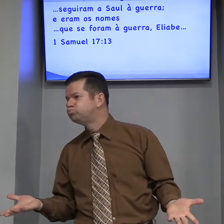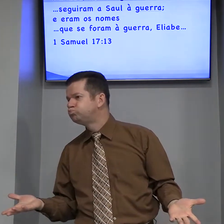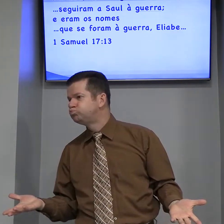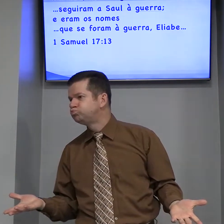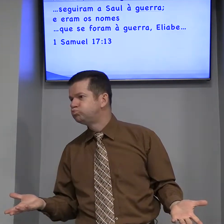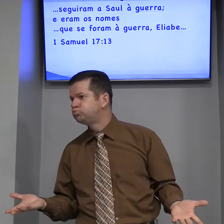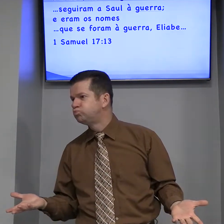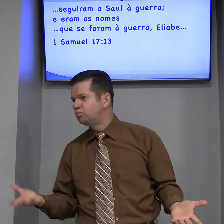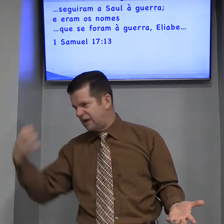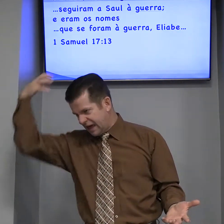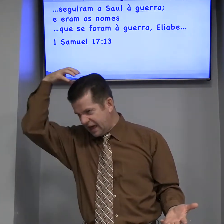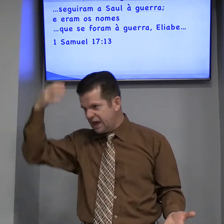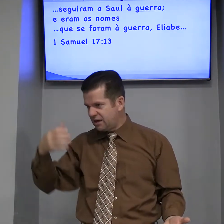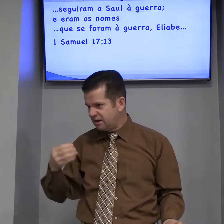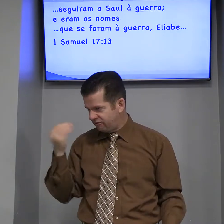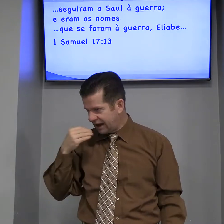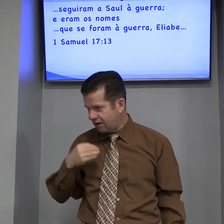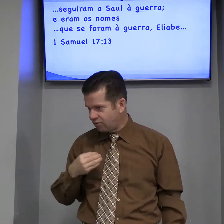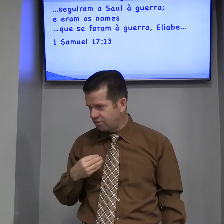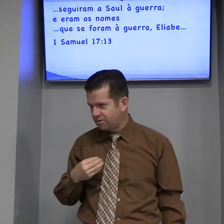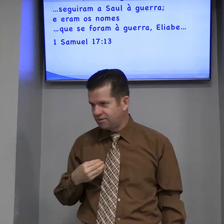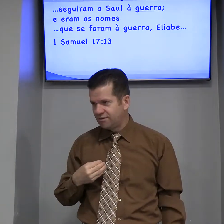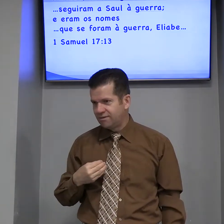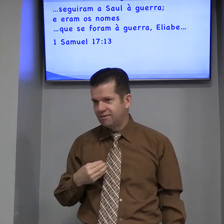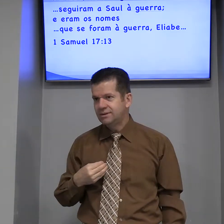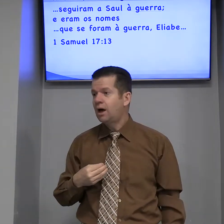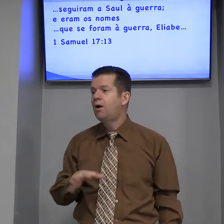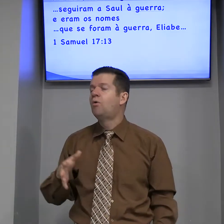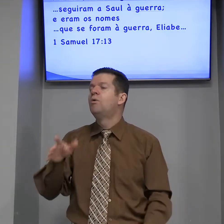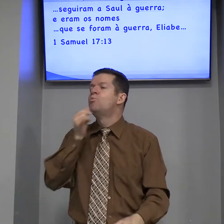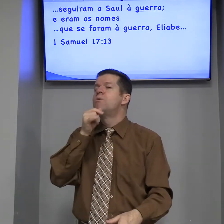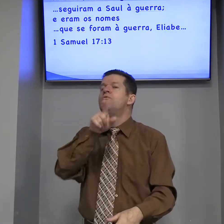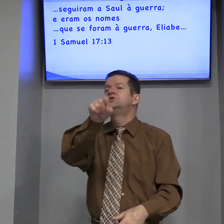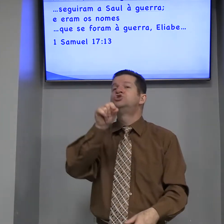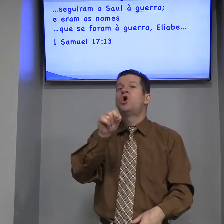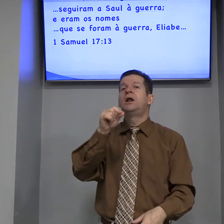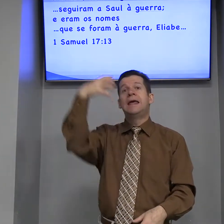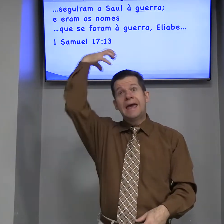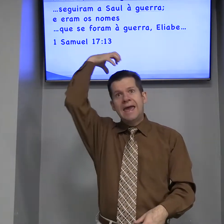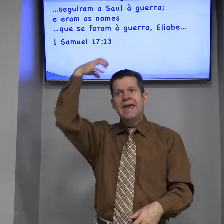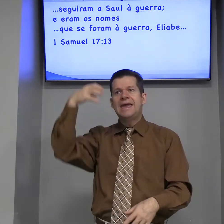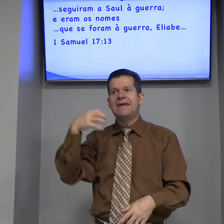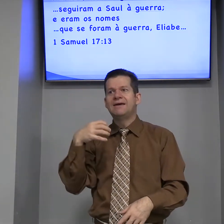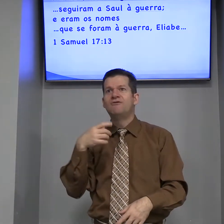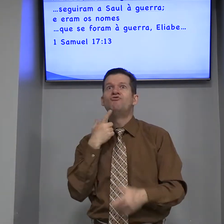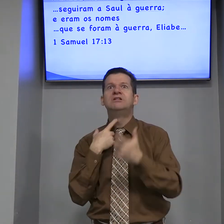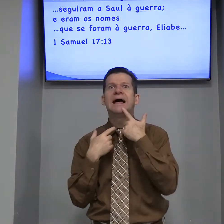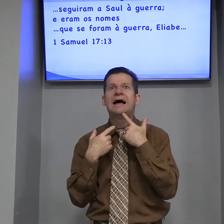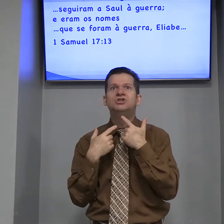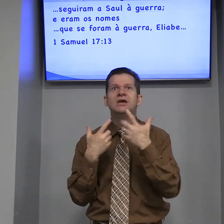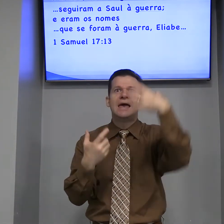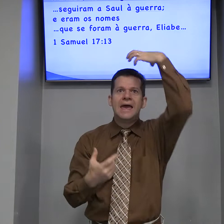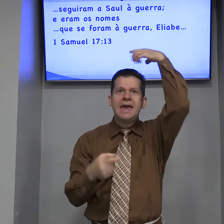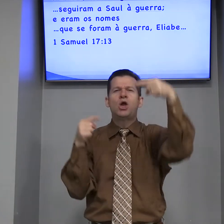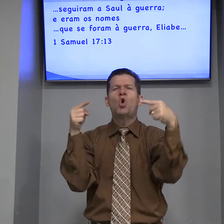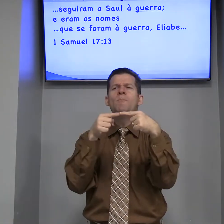É. Rei? Fraco? Não. Você escolhe rei, vontade. Rei